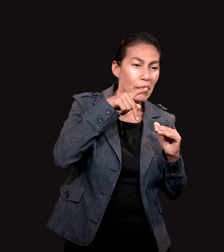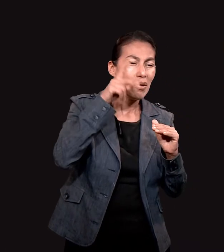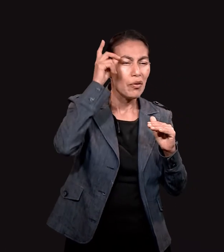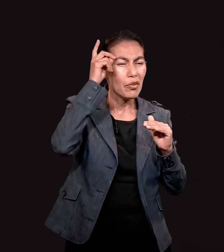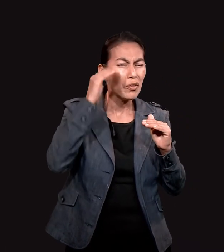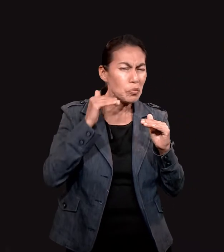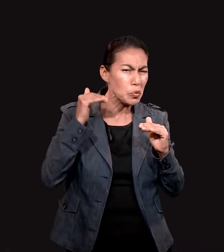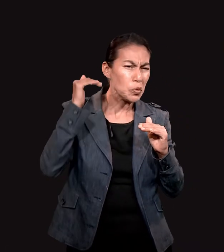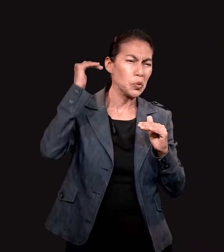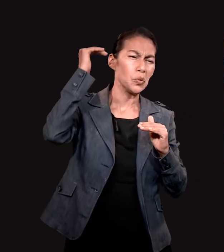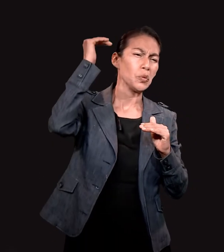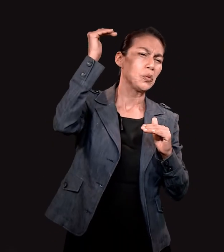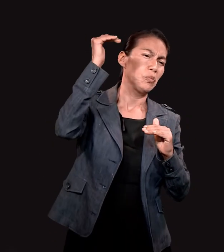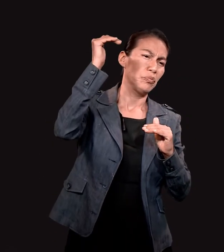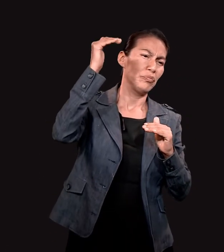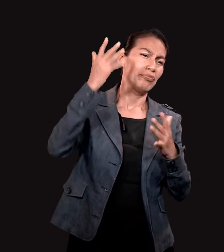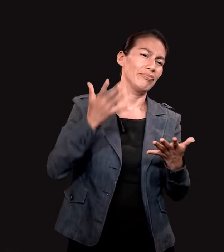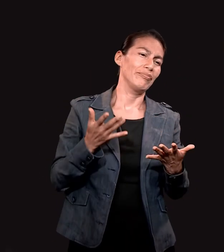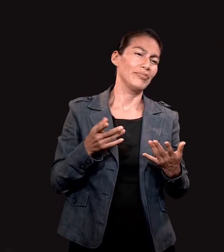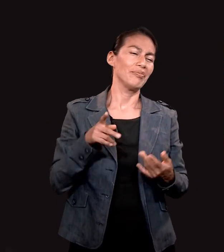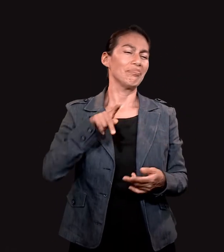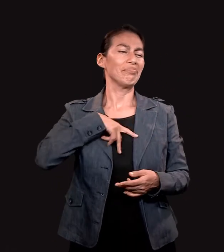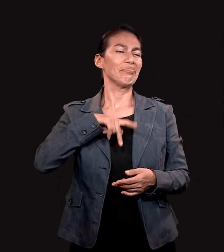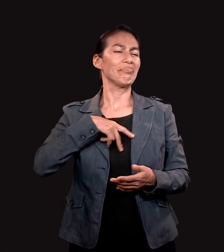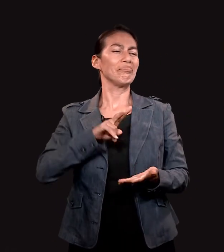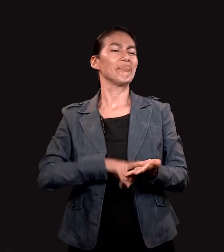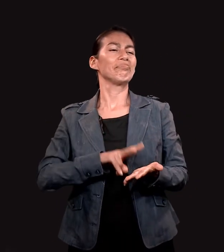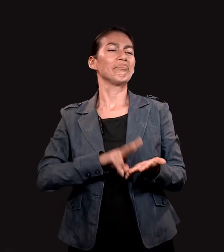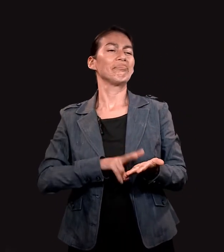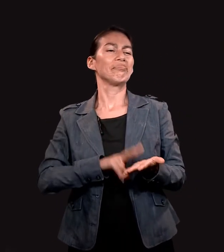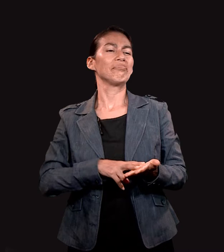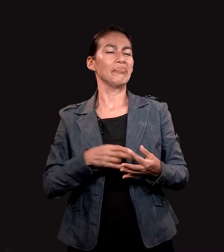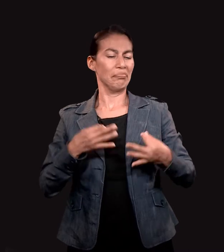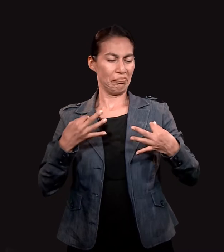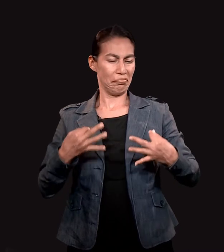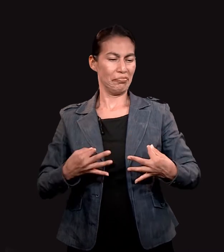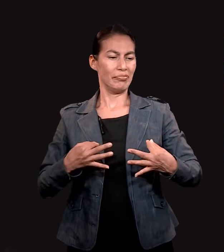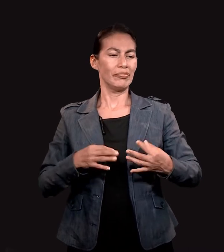prudentes. Somos incapaces muchas veces, aunque